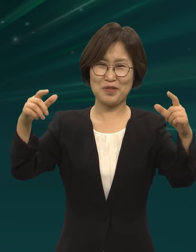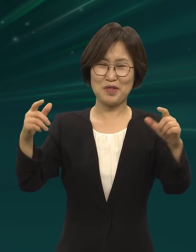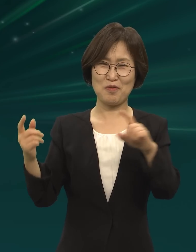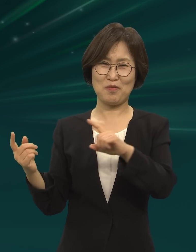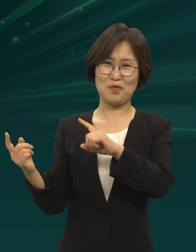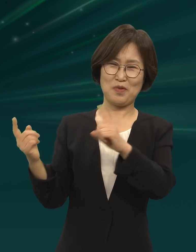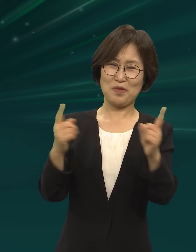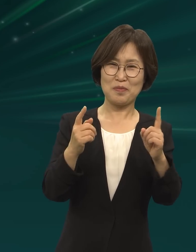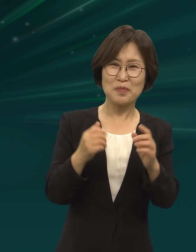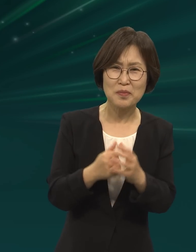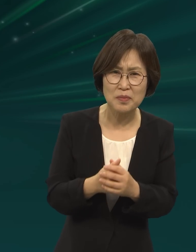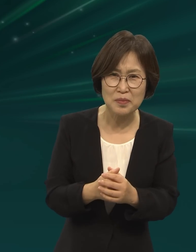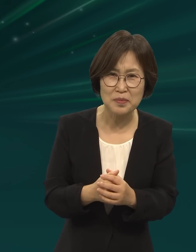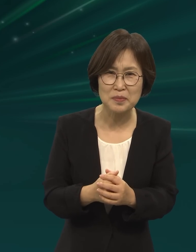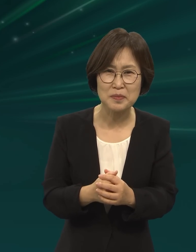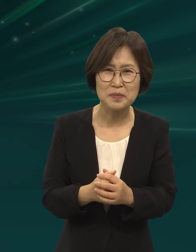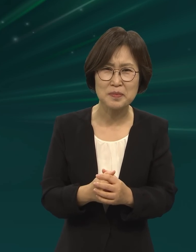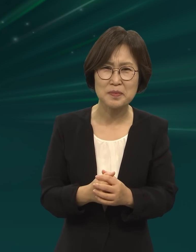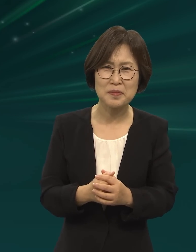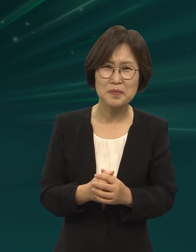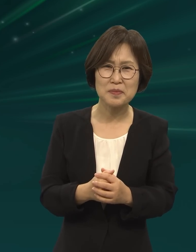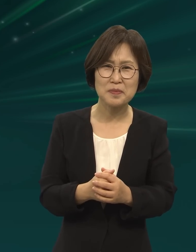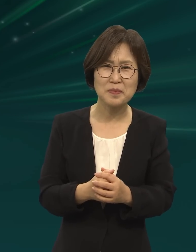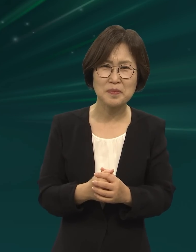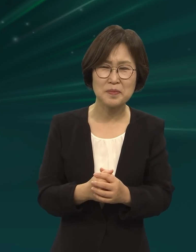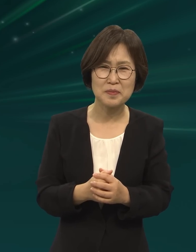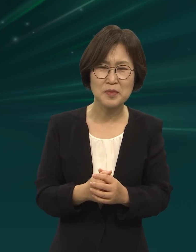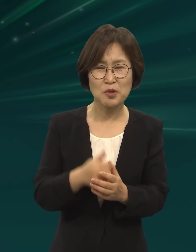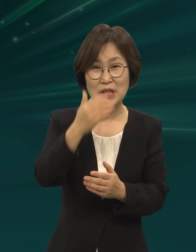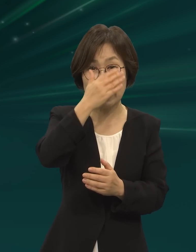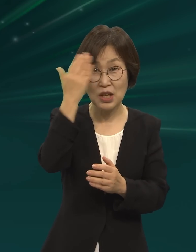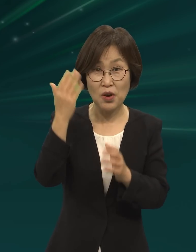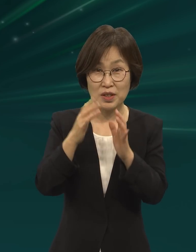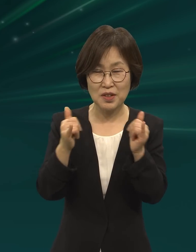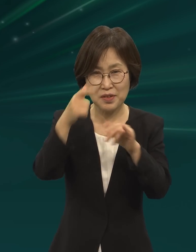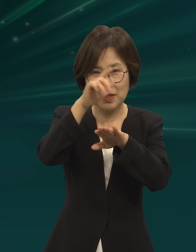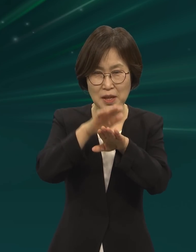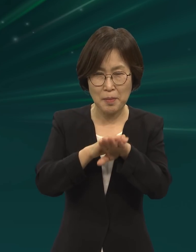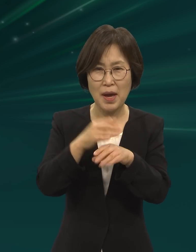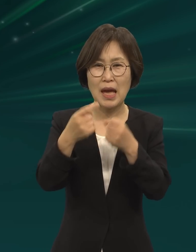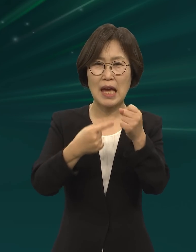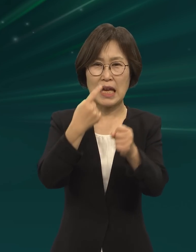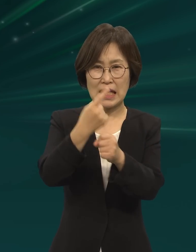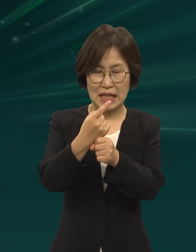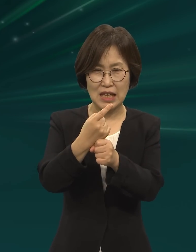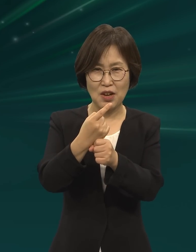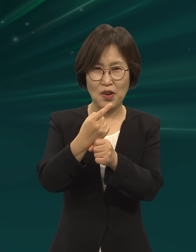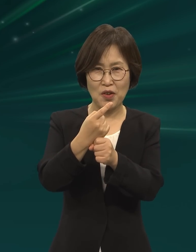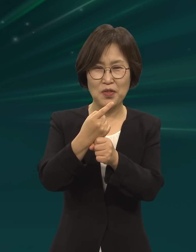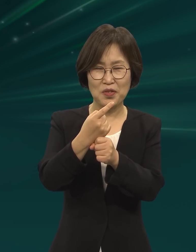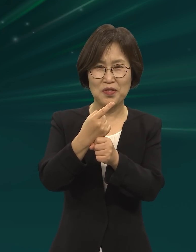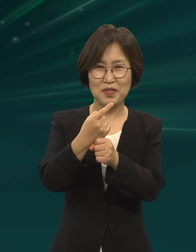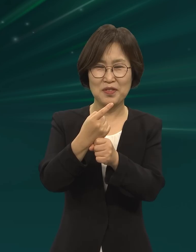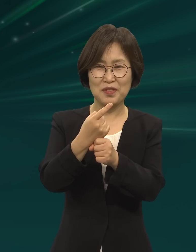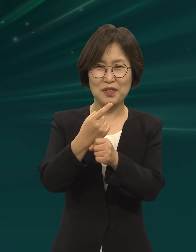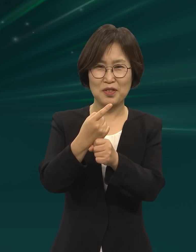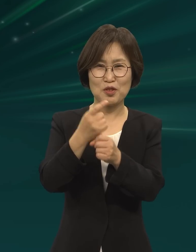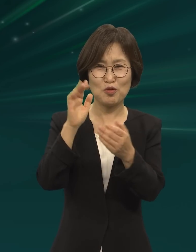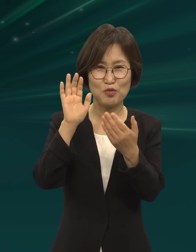보시면 First Anniversary라고 있습니다. 우리 청년 예배가 1년 될 때 이렇게